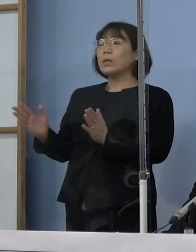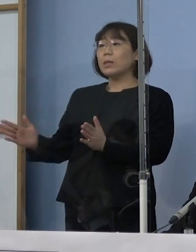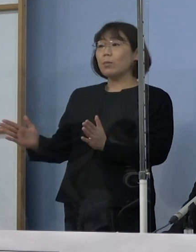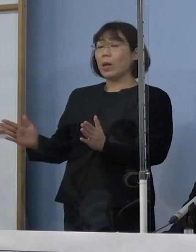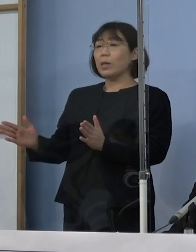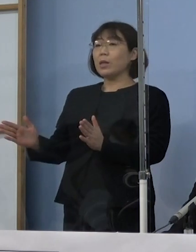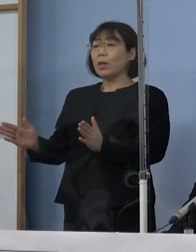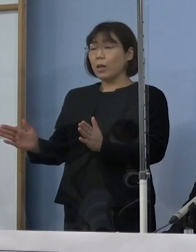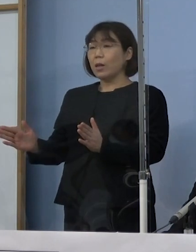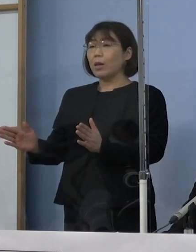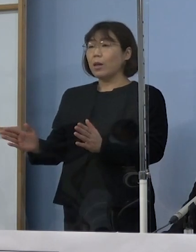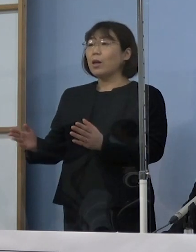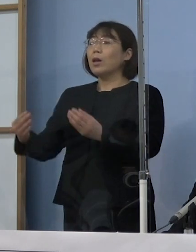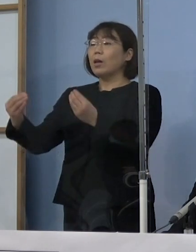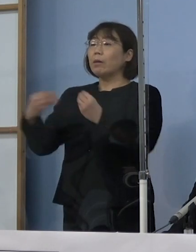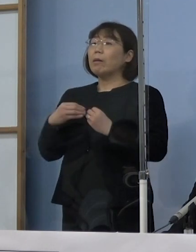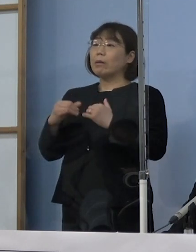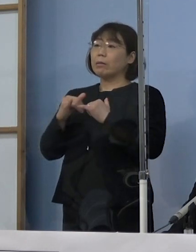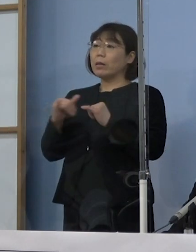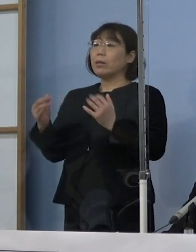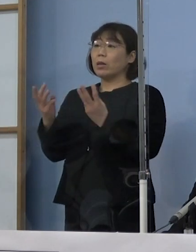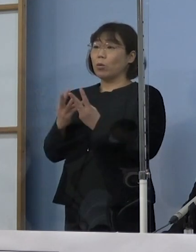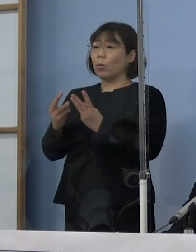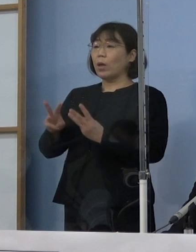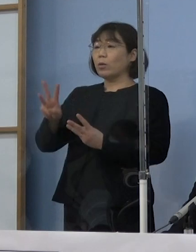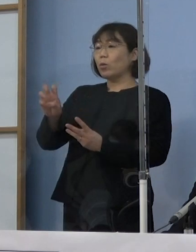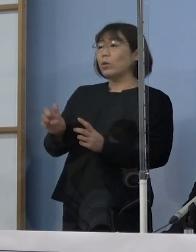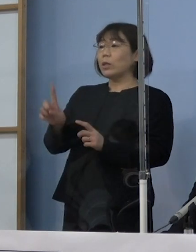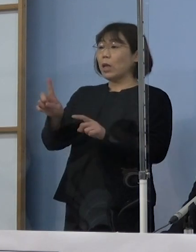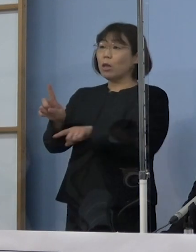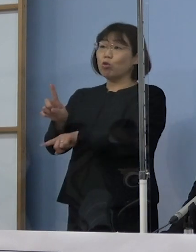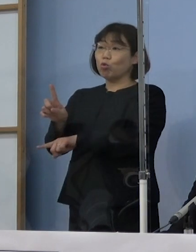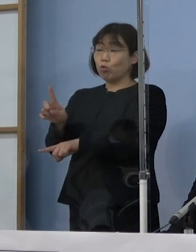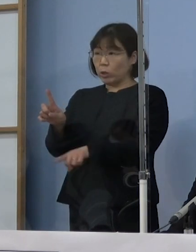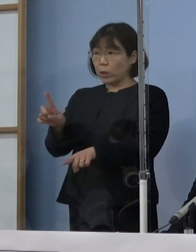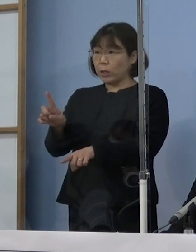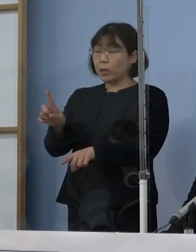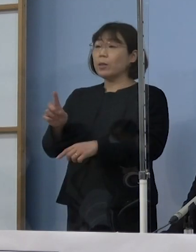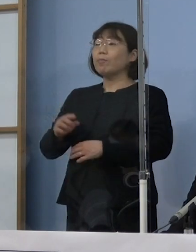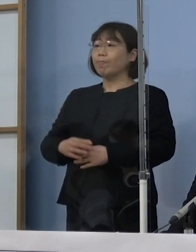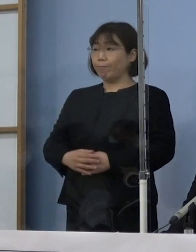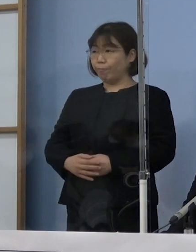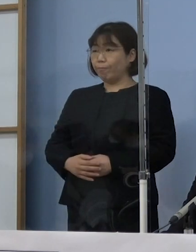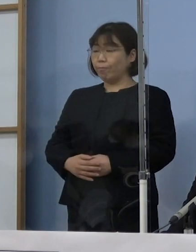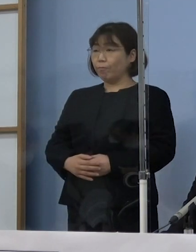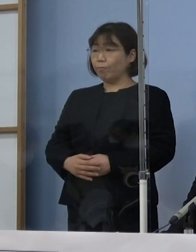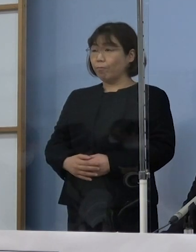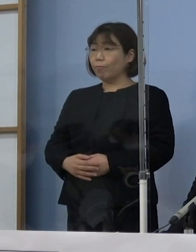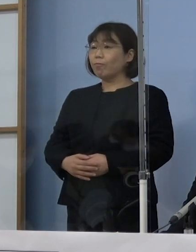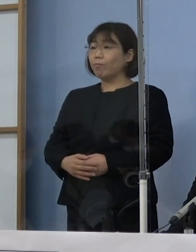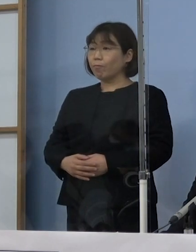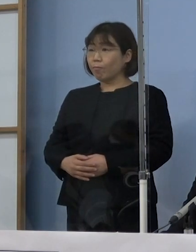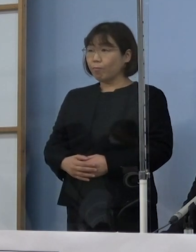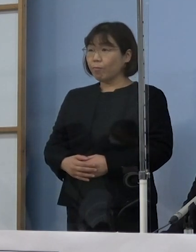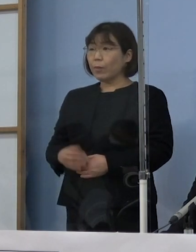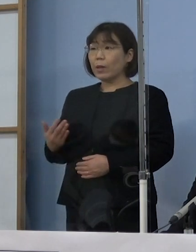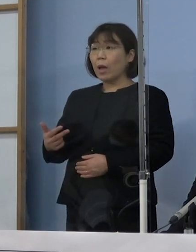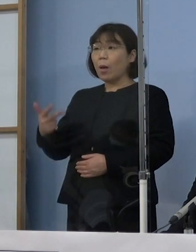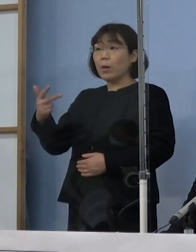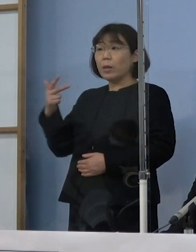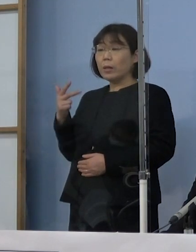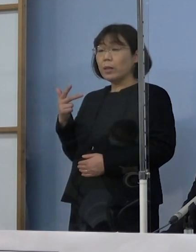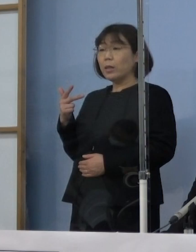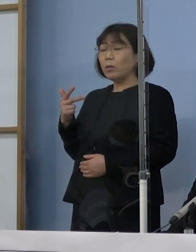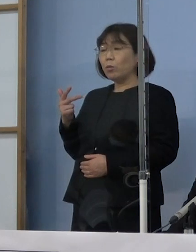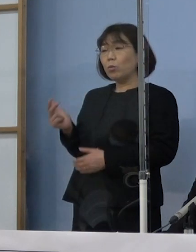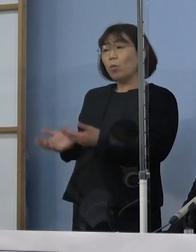の間の新規報告者数は31名です。で、2つ目の指標、前の1週間と